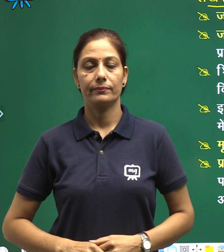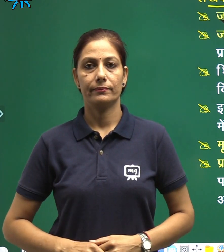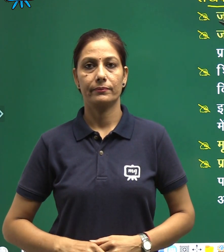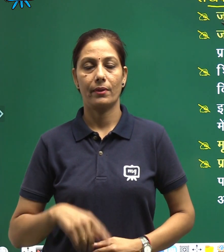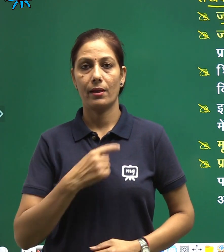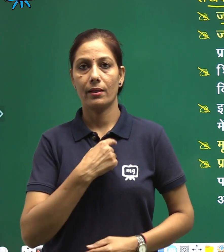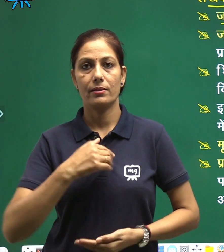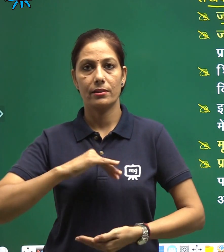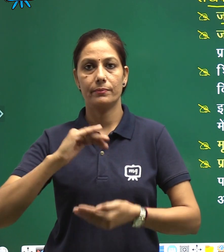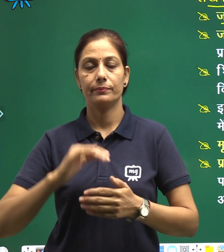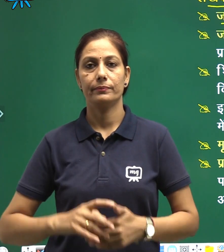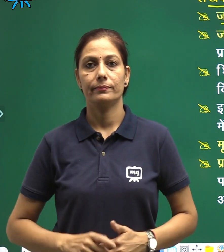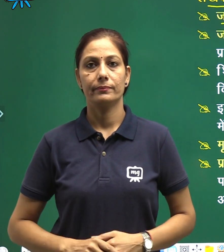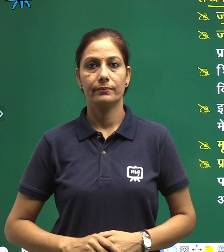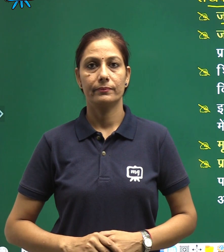इनका जन्म